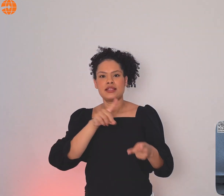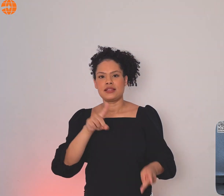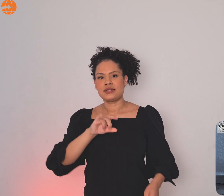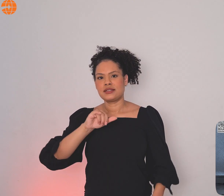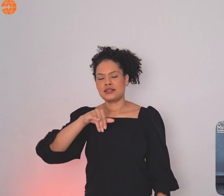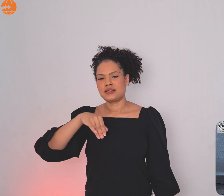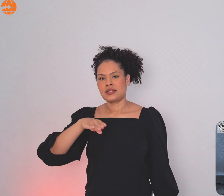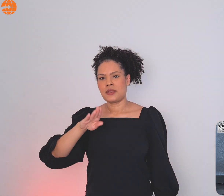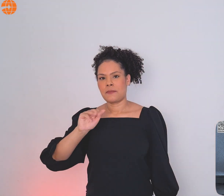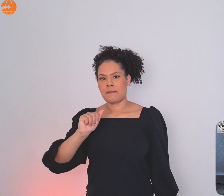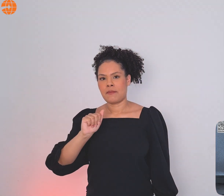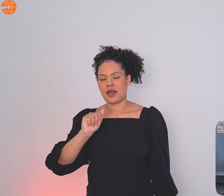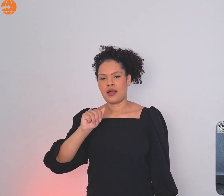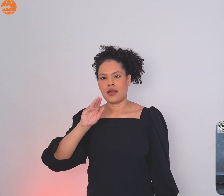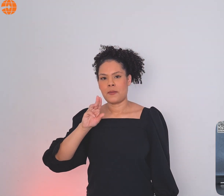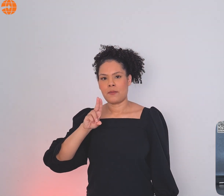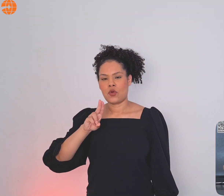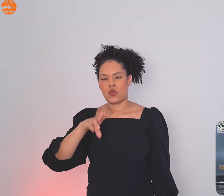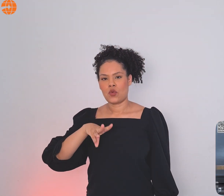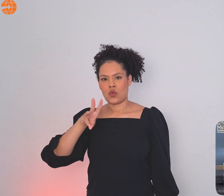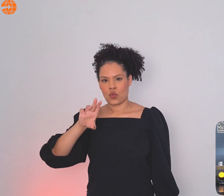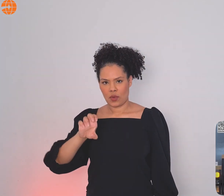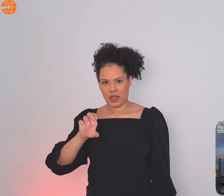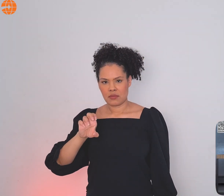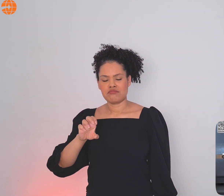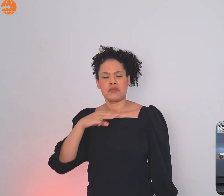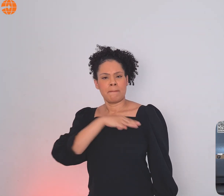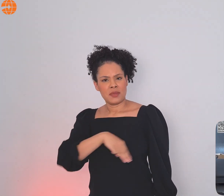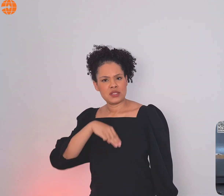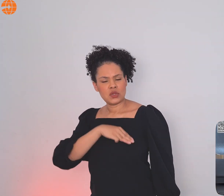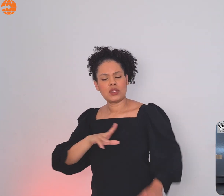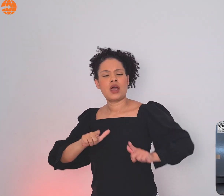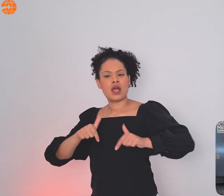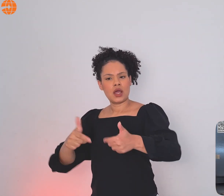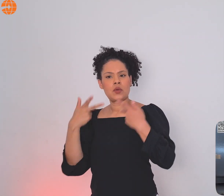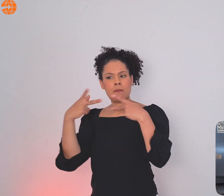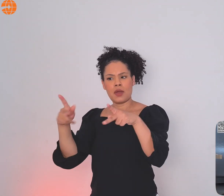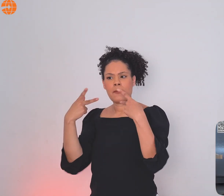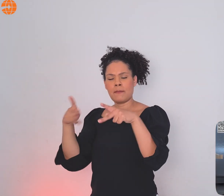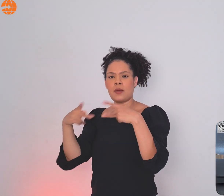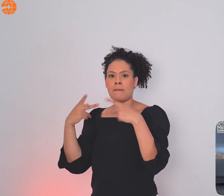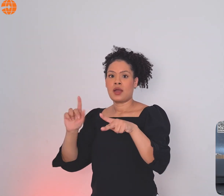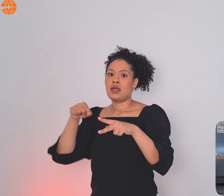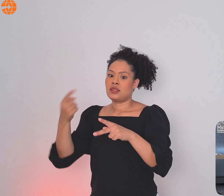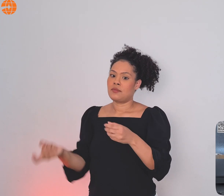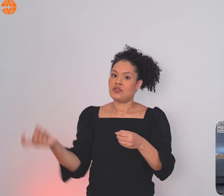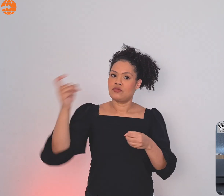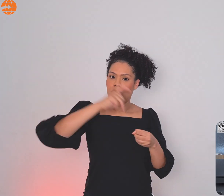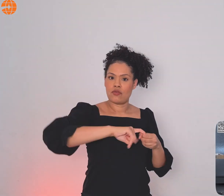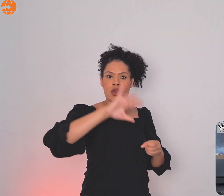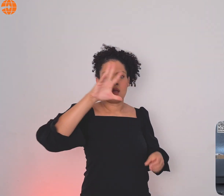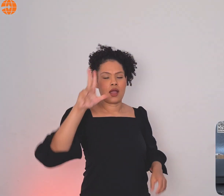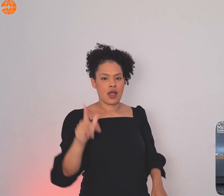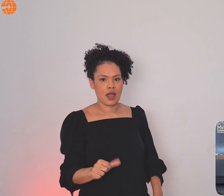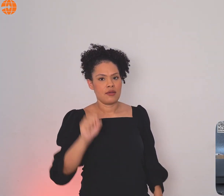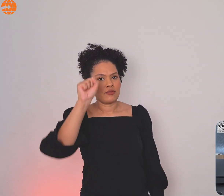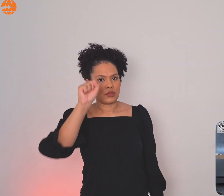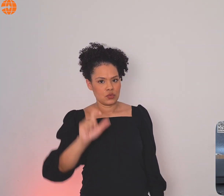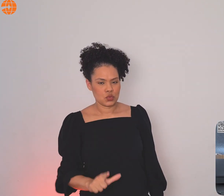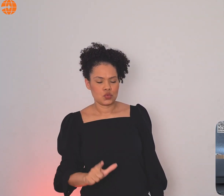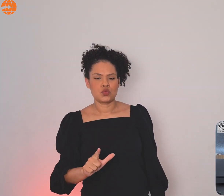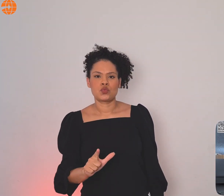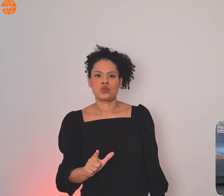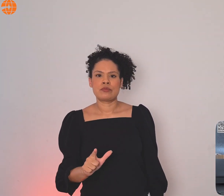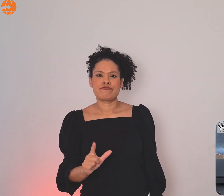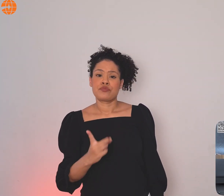missionário. Depois voltamos para a África do Sul, tivemos um dia de folga antes de voltar para o Brasil. E